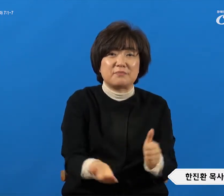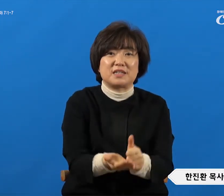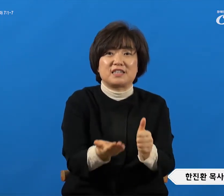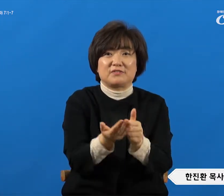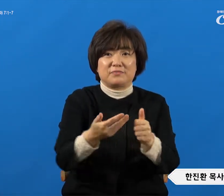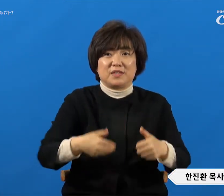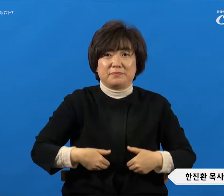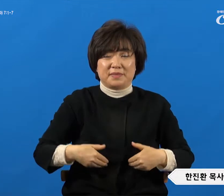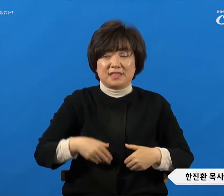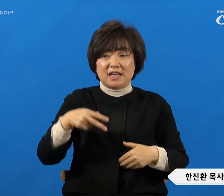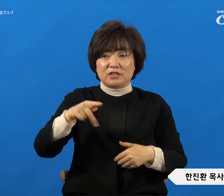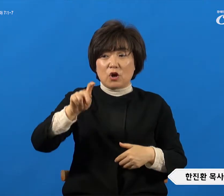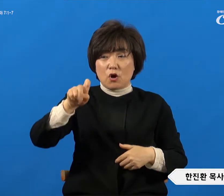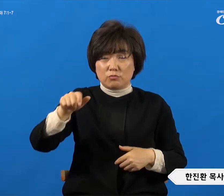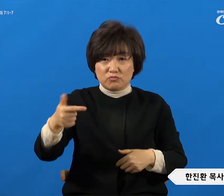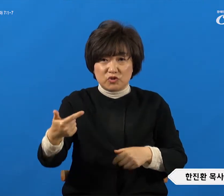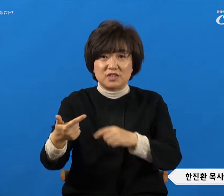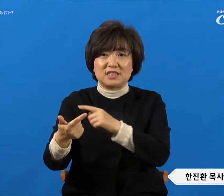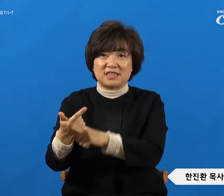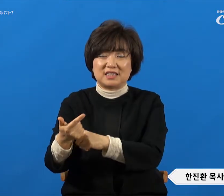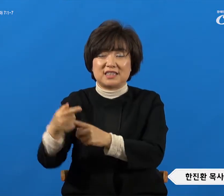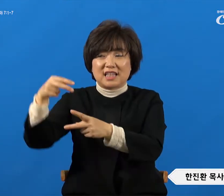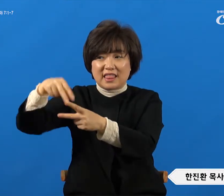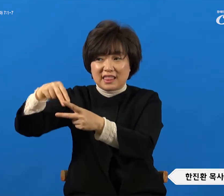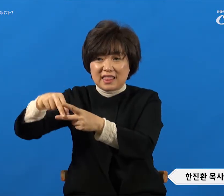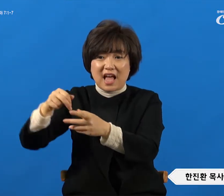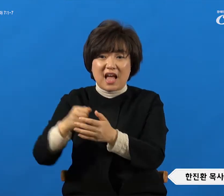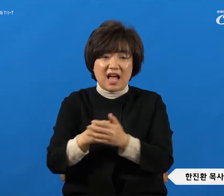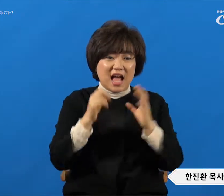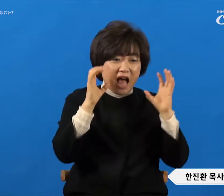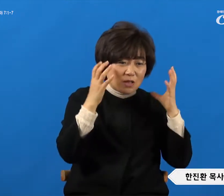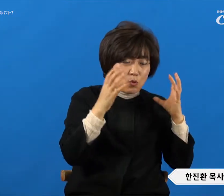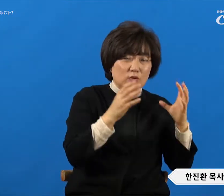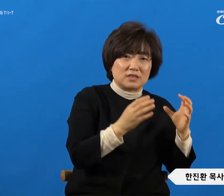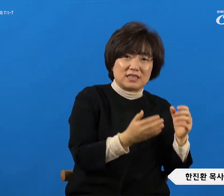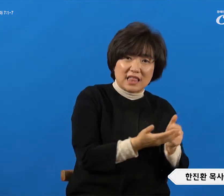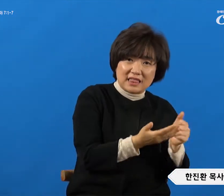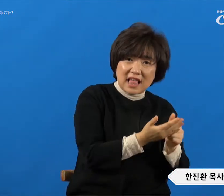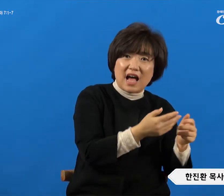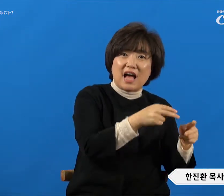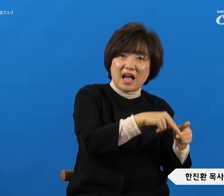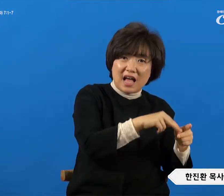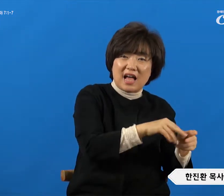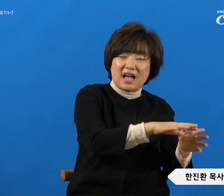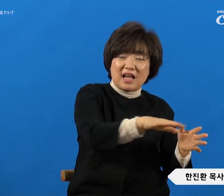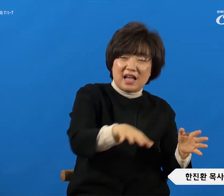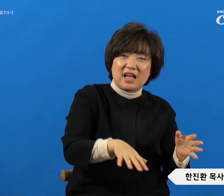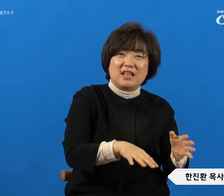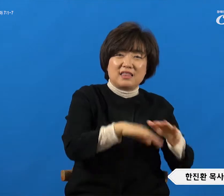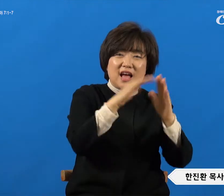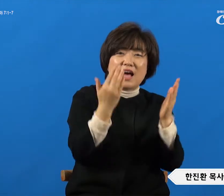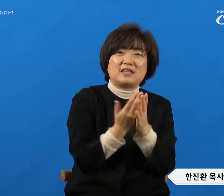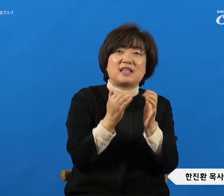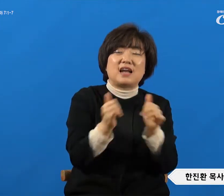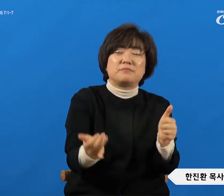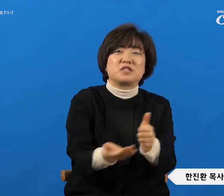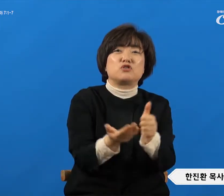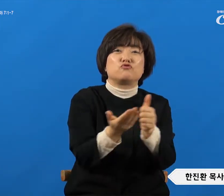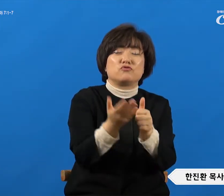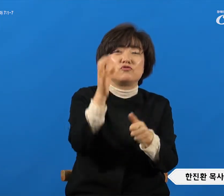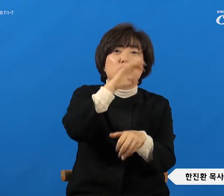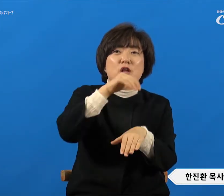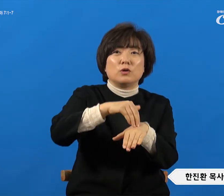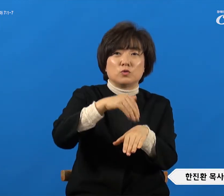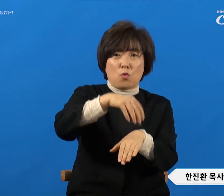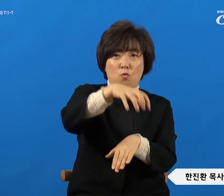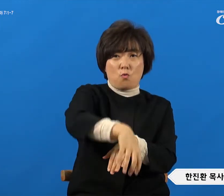우리 서문 선교센터, 또 서문 사랑학교, 지역 아동센터 다 그런 사람들을 키워내는 훈련소와